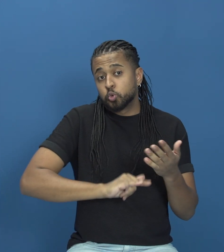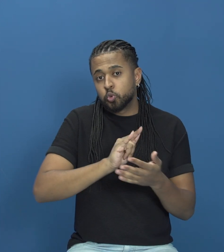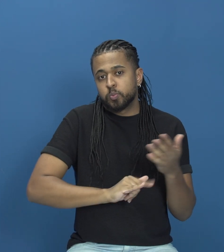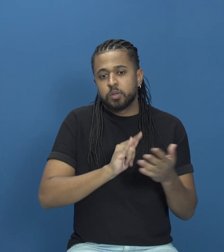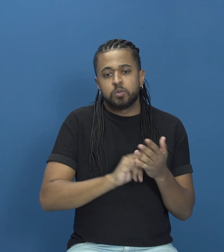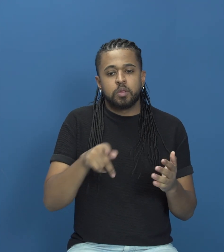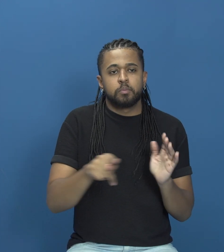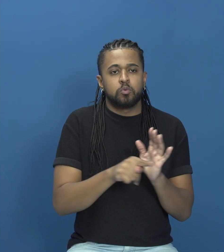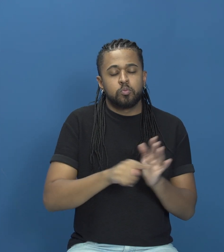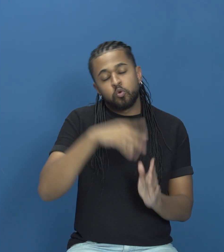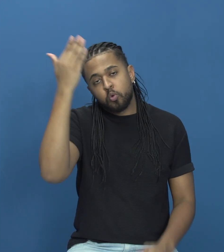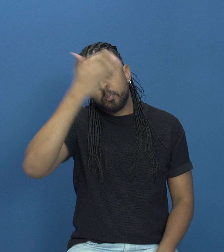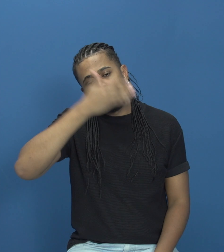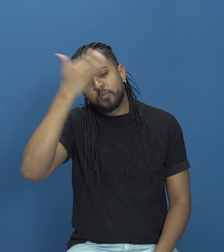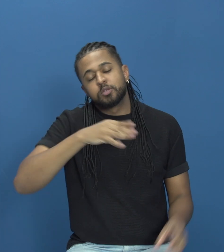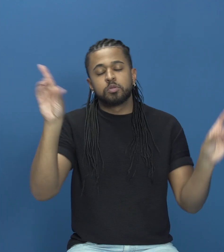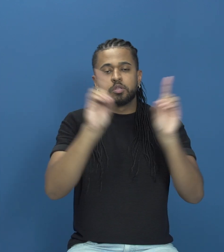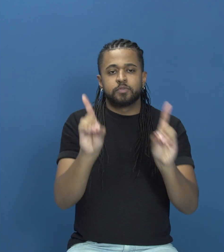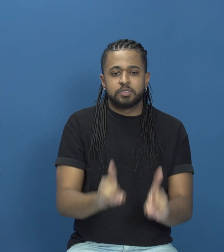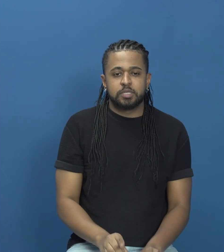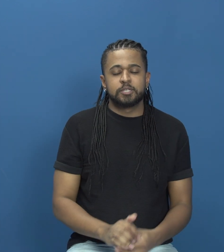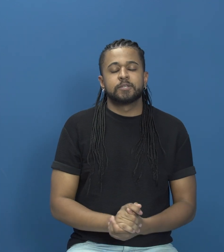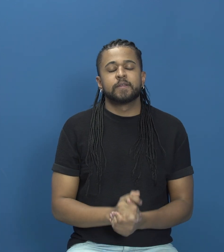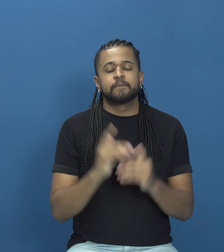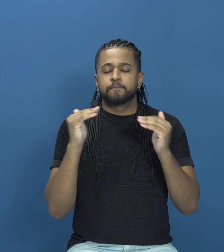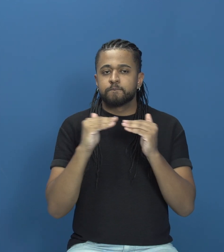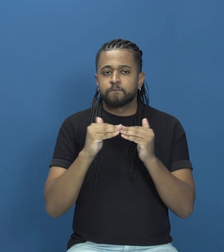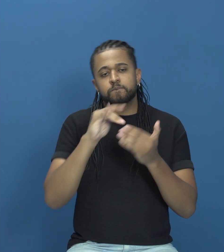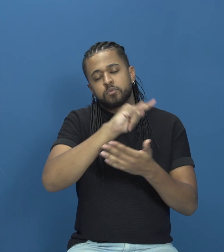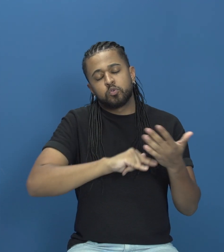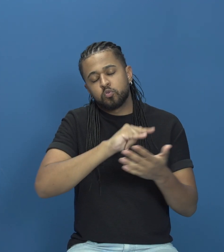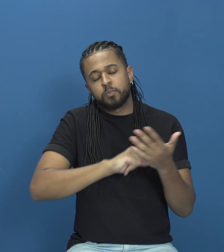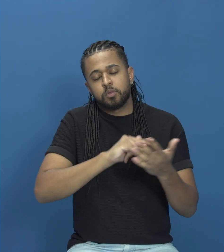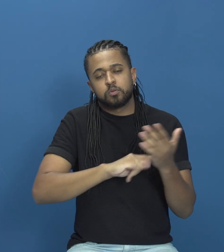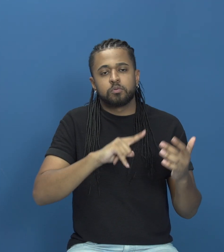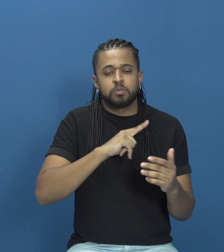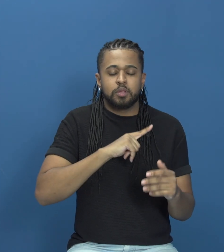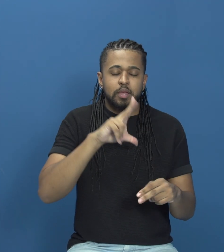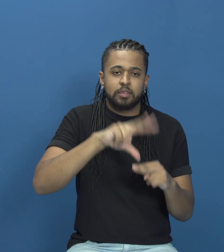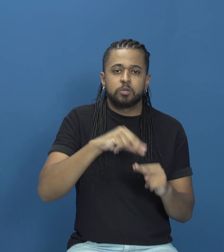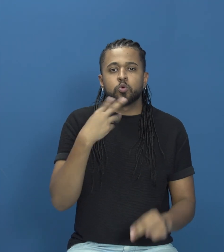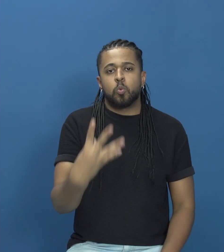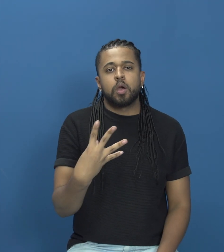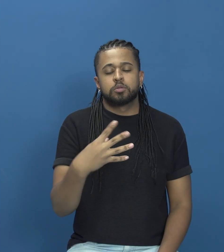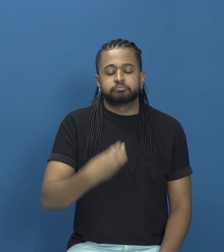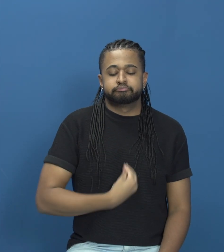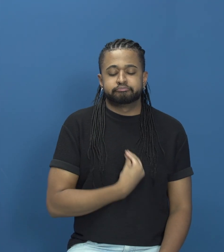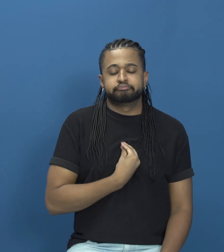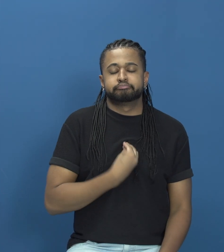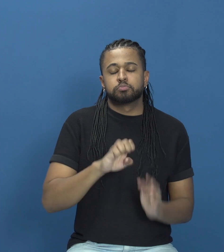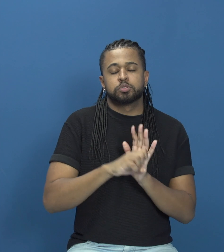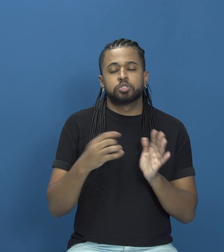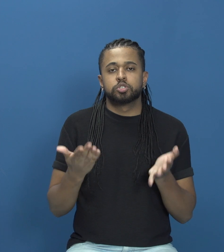documentos referentes à comprovação da deficiência, de acordo com o documento elencado no anexo 4 do presente